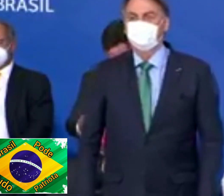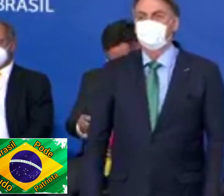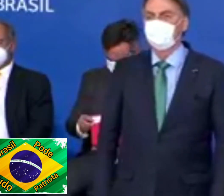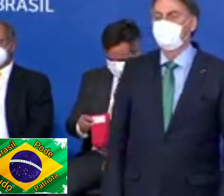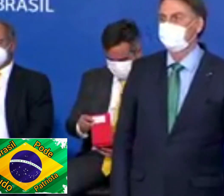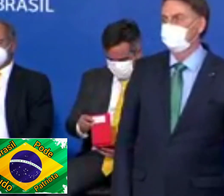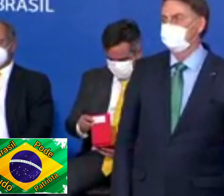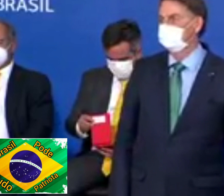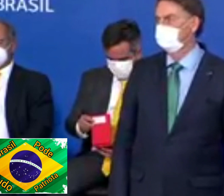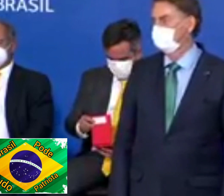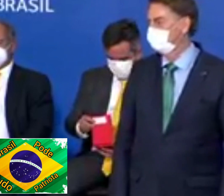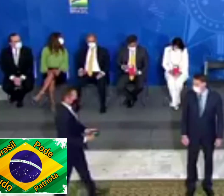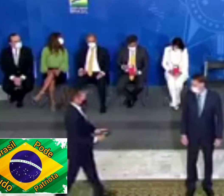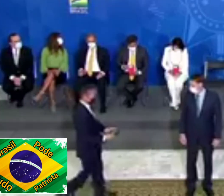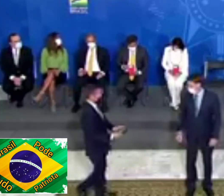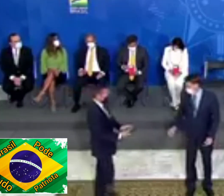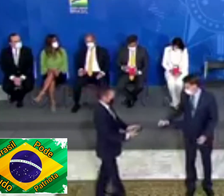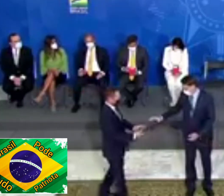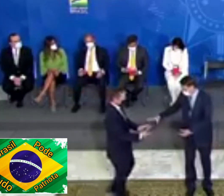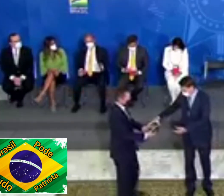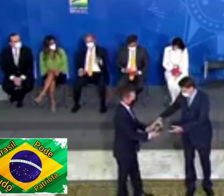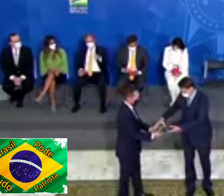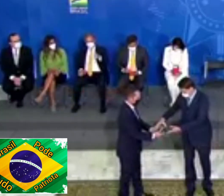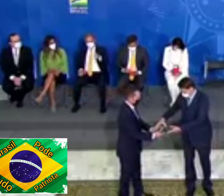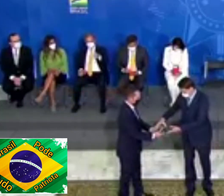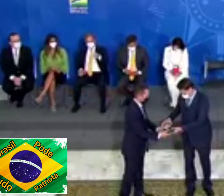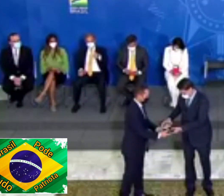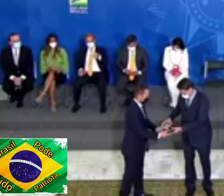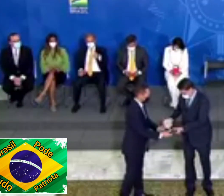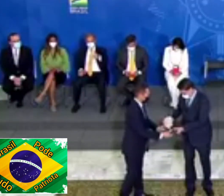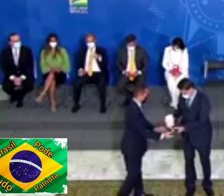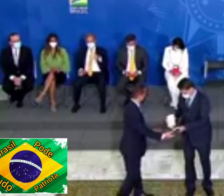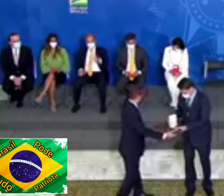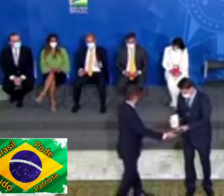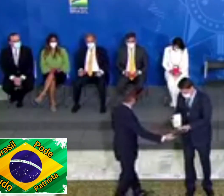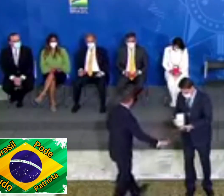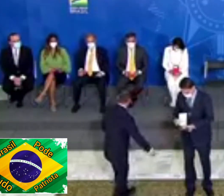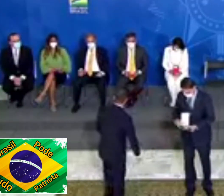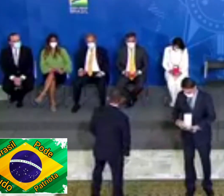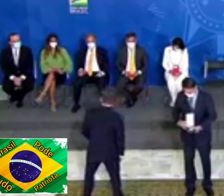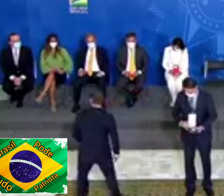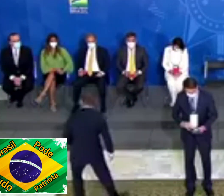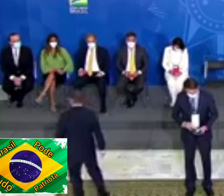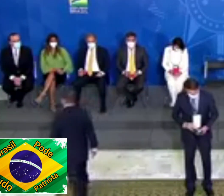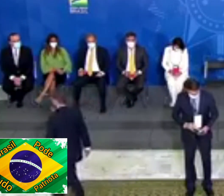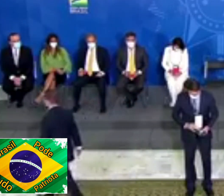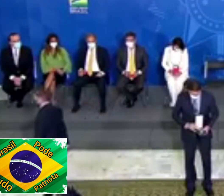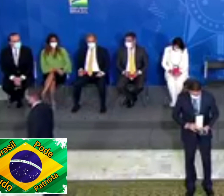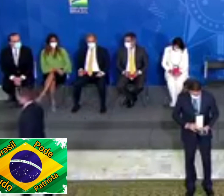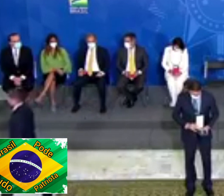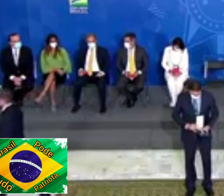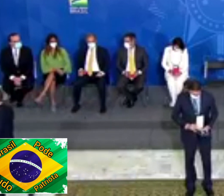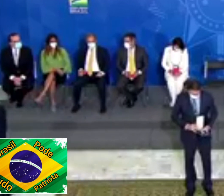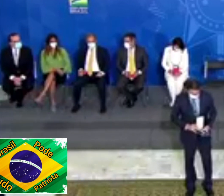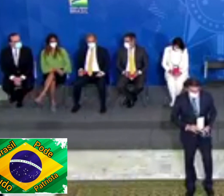E na classe de grande oficial da Ordem do Mérito Médico, os seguintes